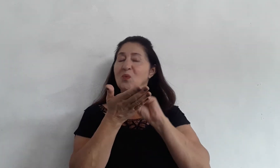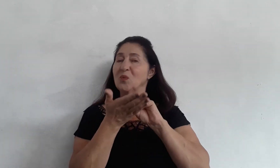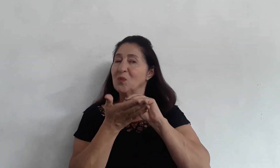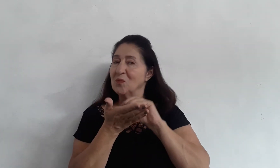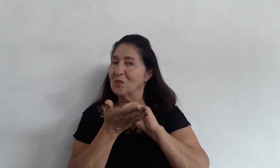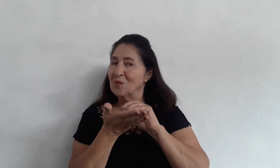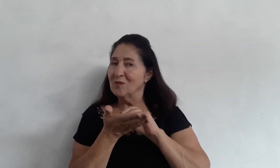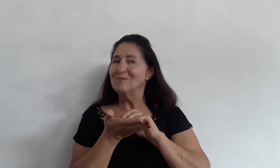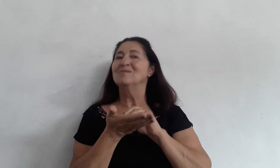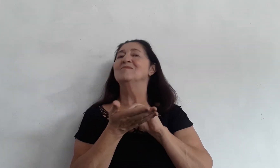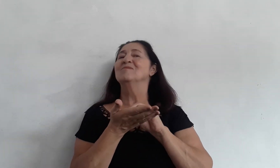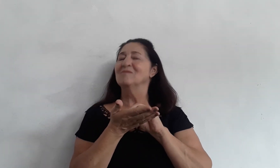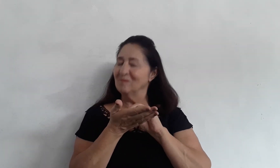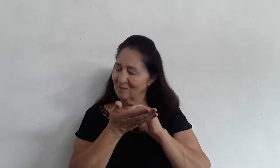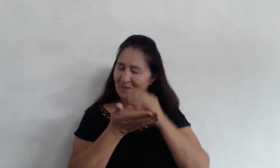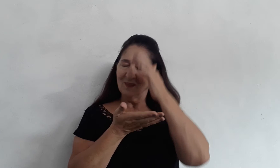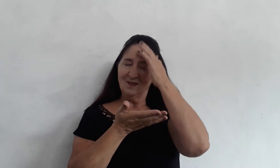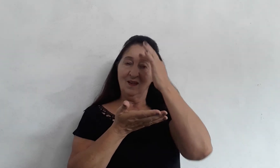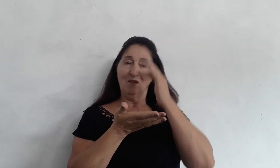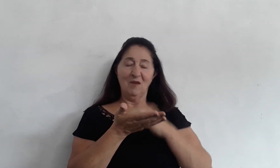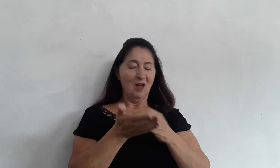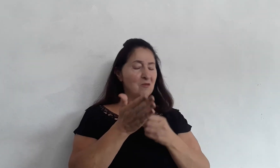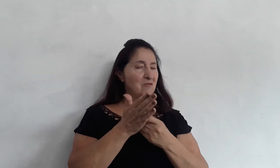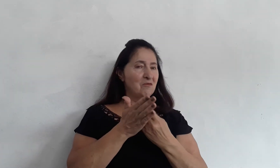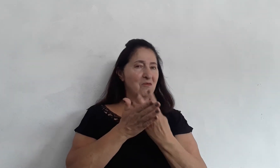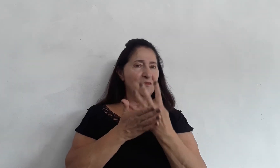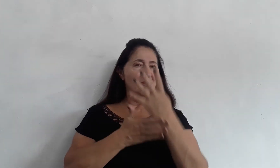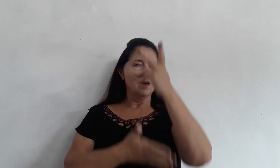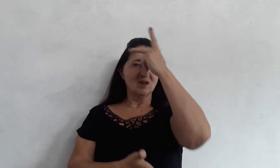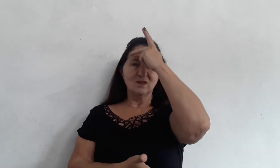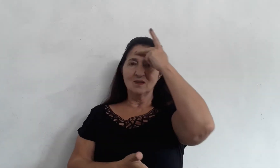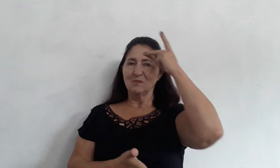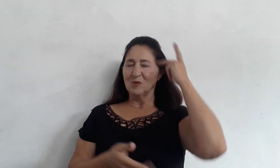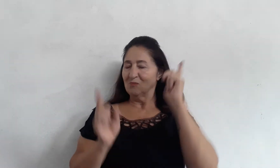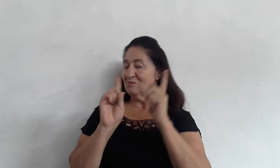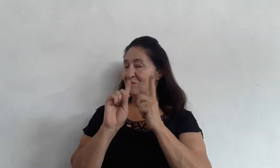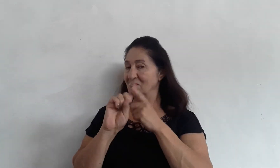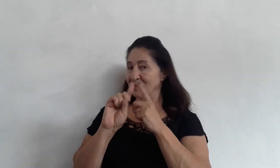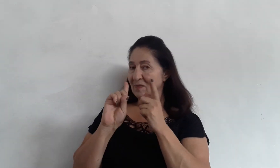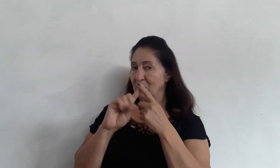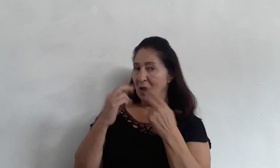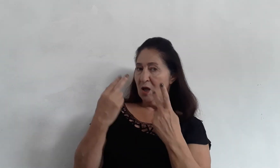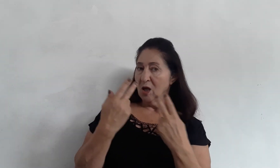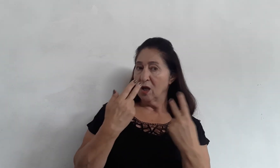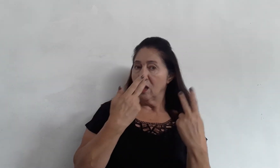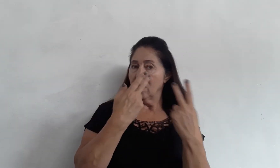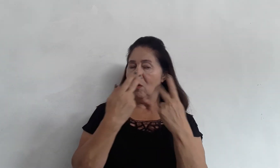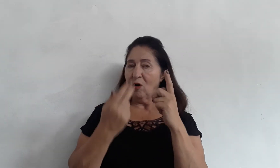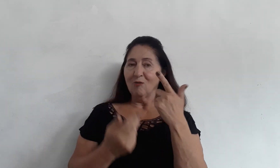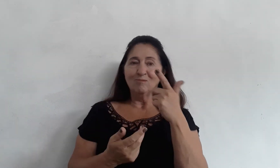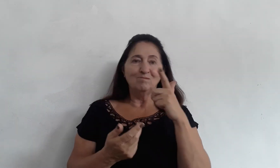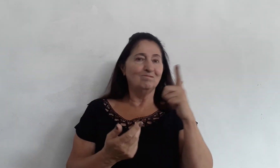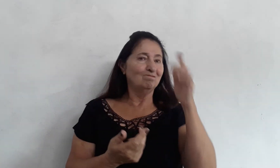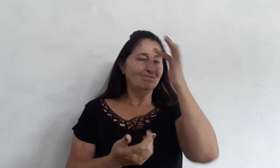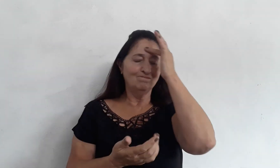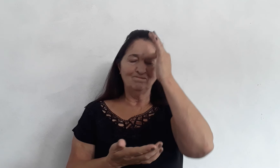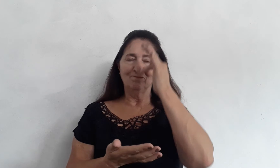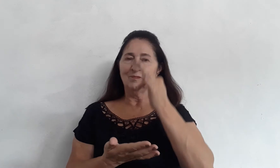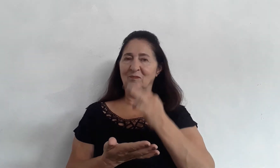discípulos. Quantas pessoas, irmãos, deixam de acreditar em Deus por causa da nossa falta de fé? Minha,